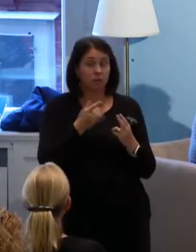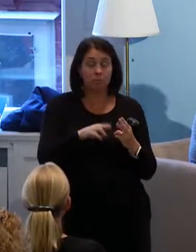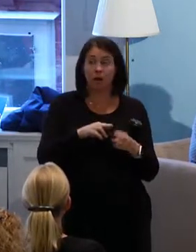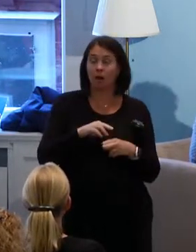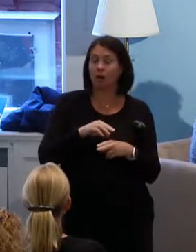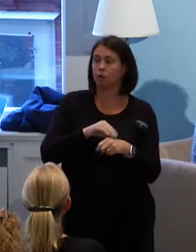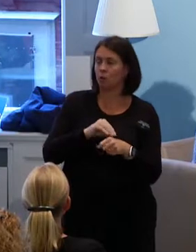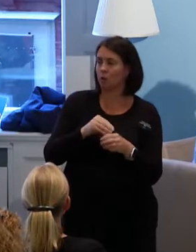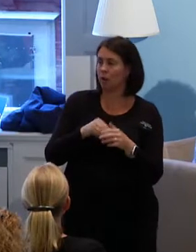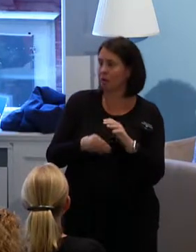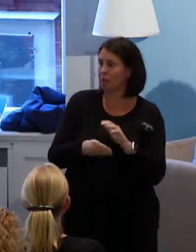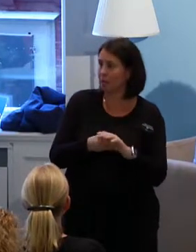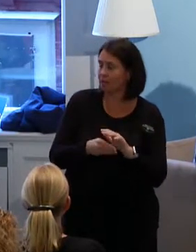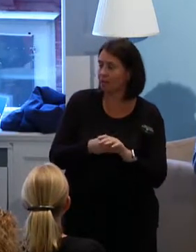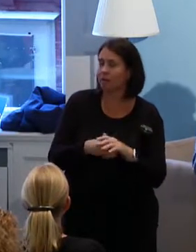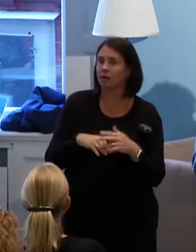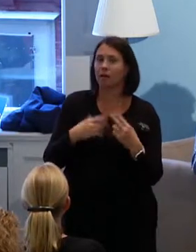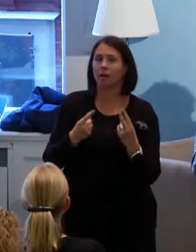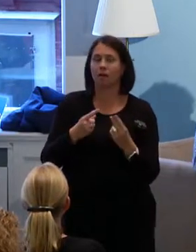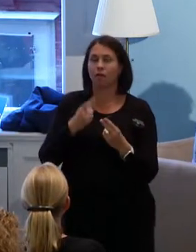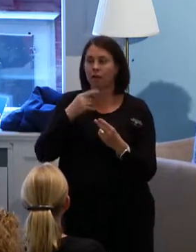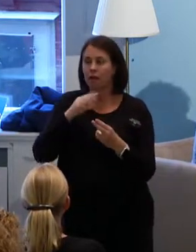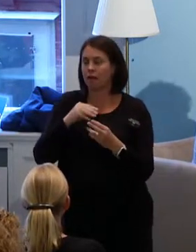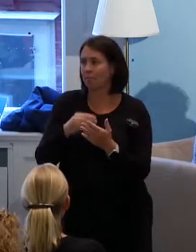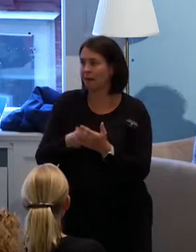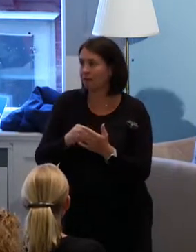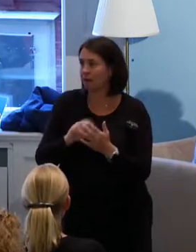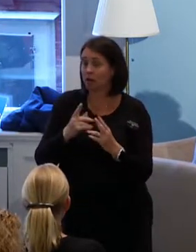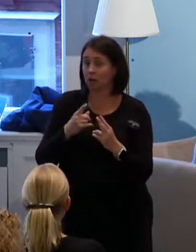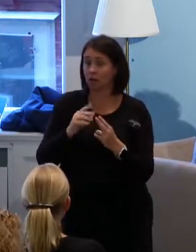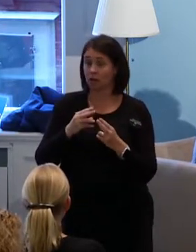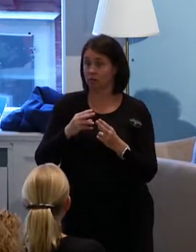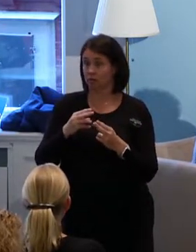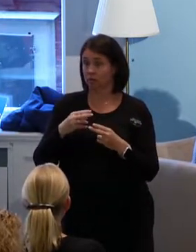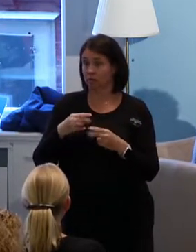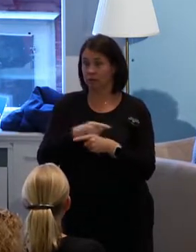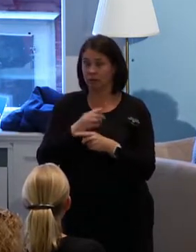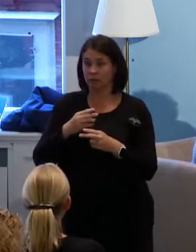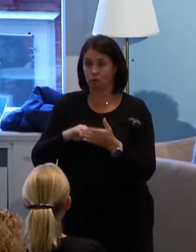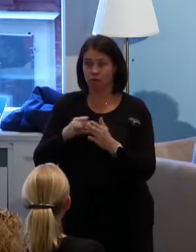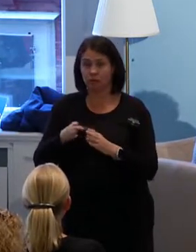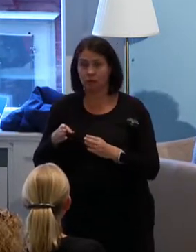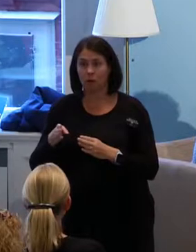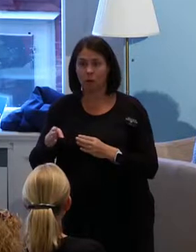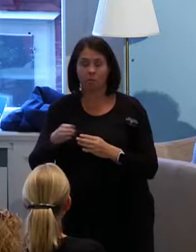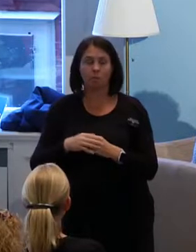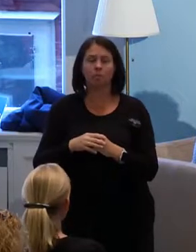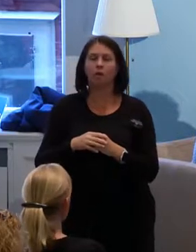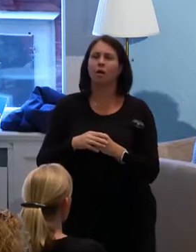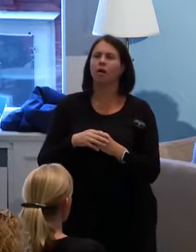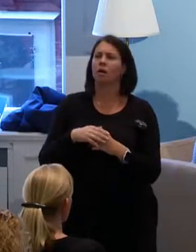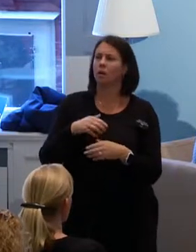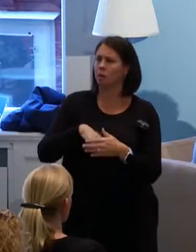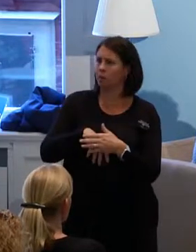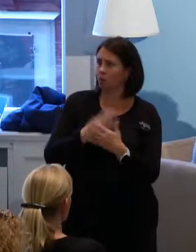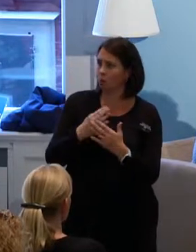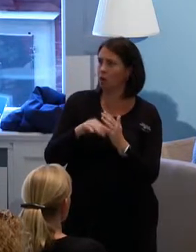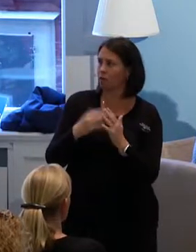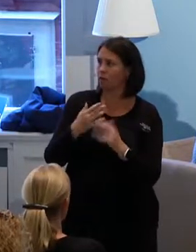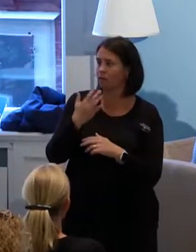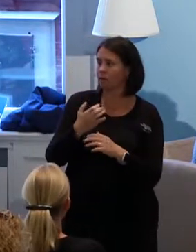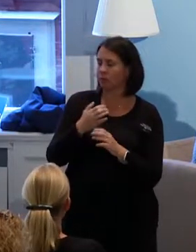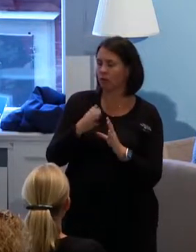eller föräldrapenning, eller det är system vid sidan om, eller hänger det ihop med detta? Alltså, Norden har ju sedan 50-talet ett mycket närmare